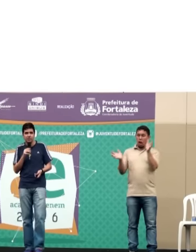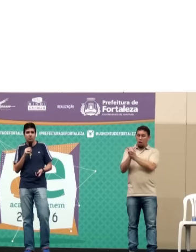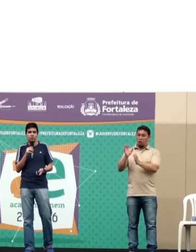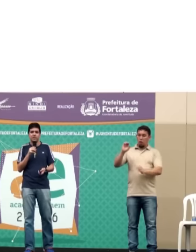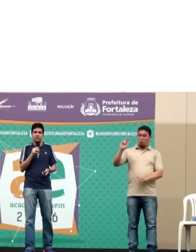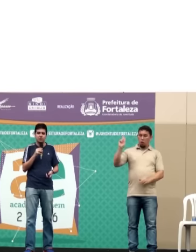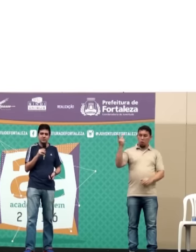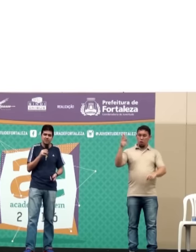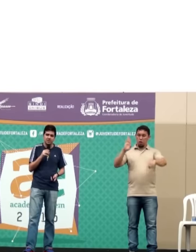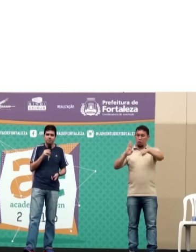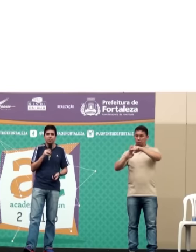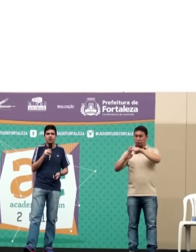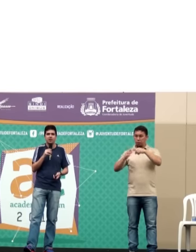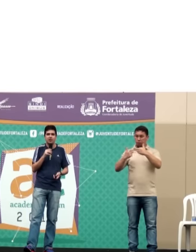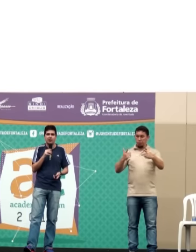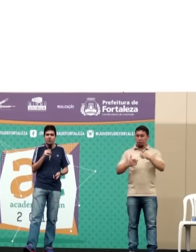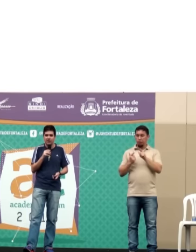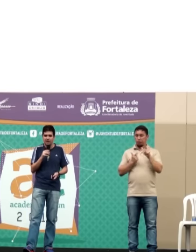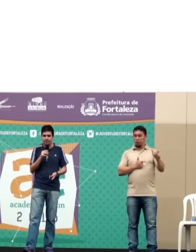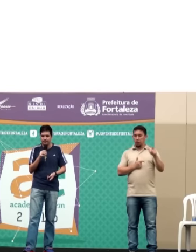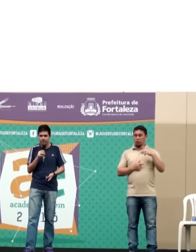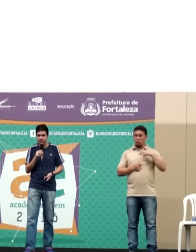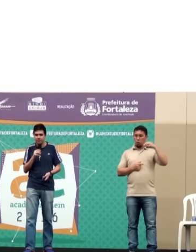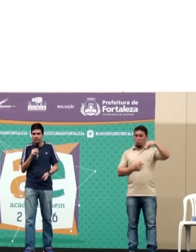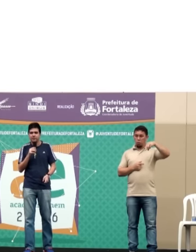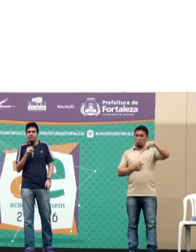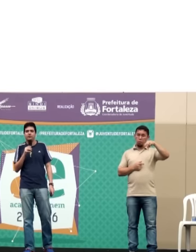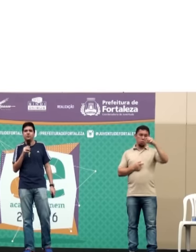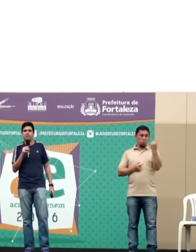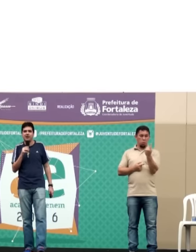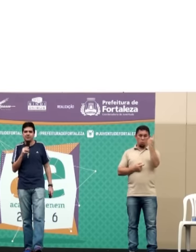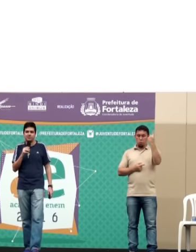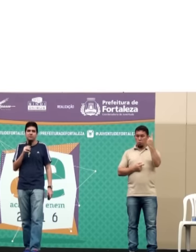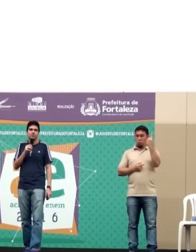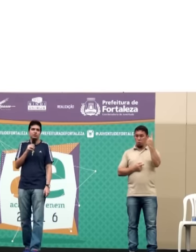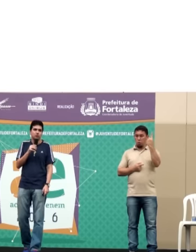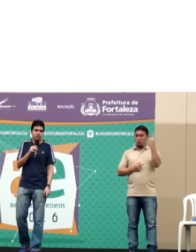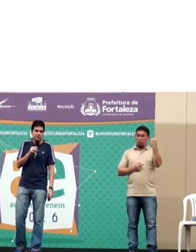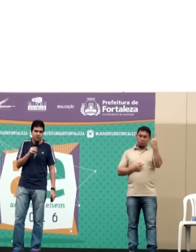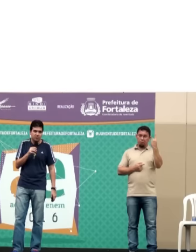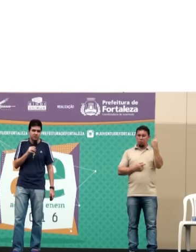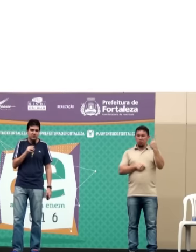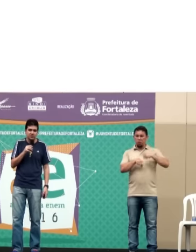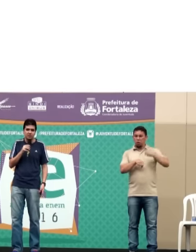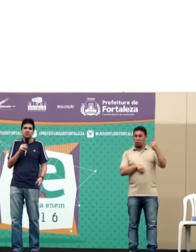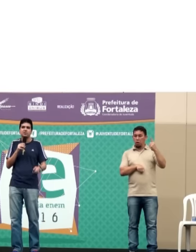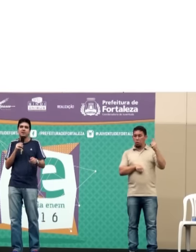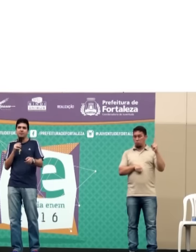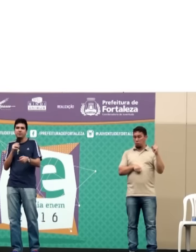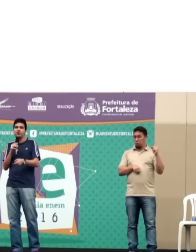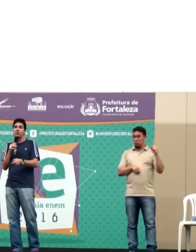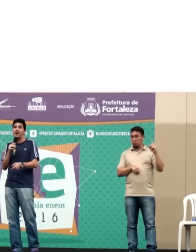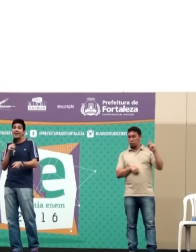Monobase, uma hidroxila, KOH. De base, duas